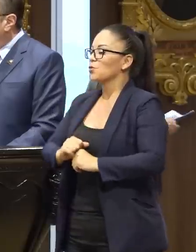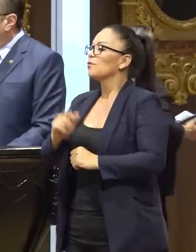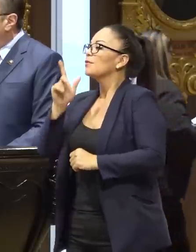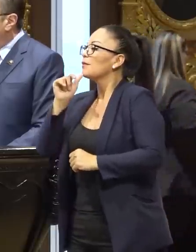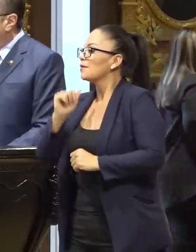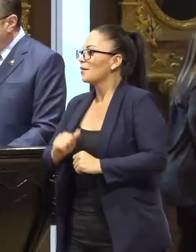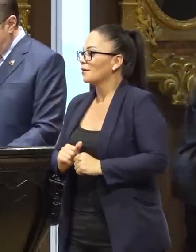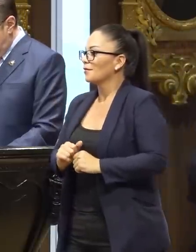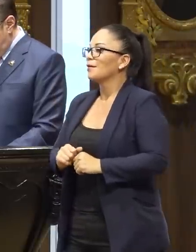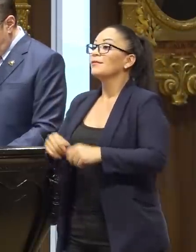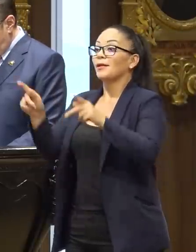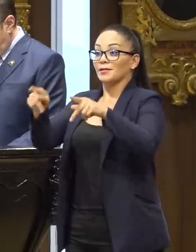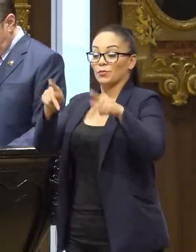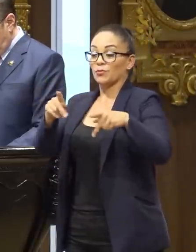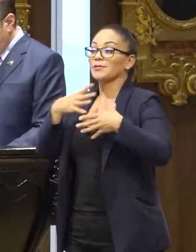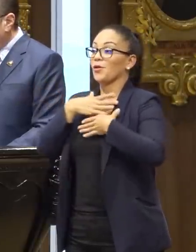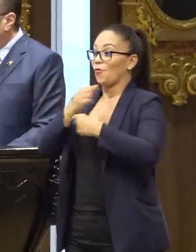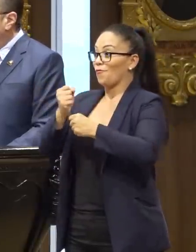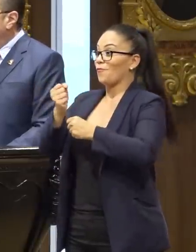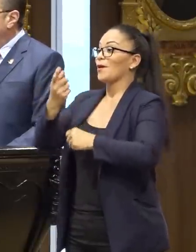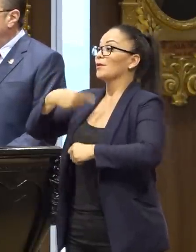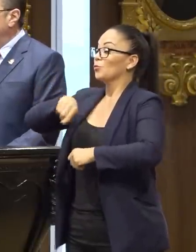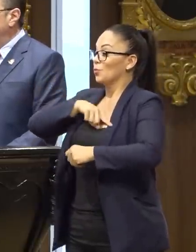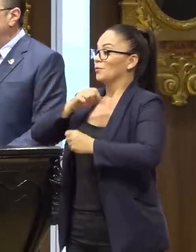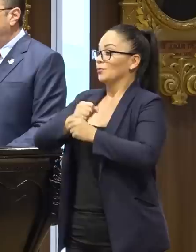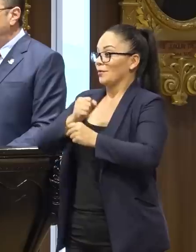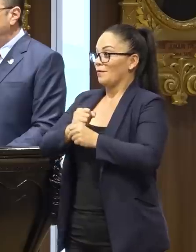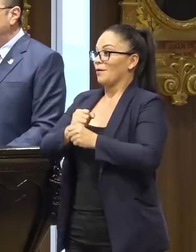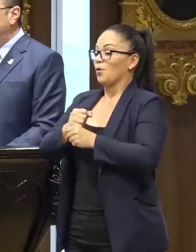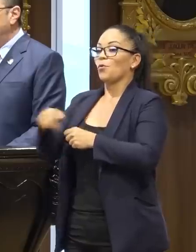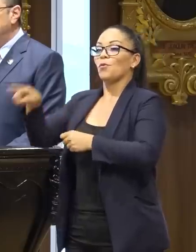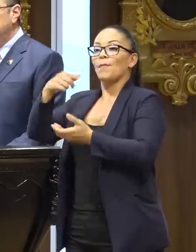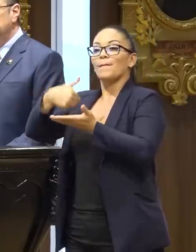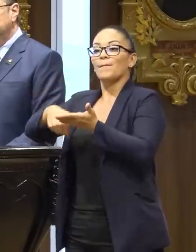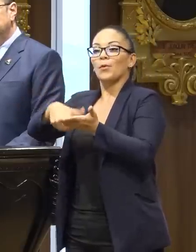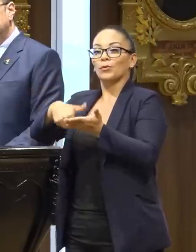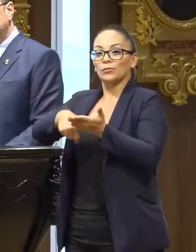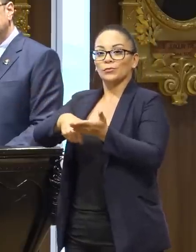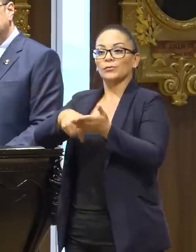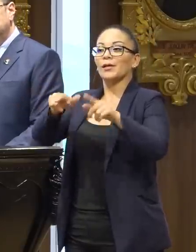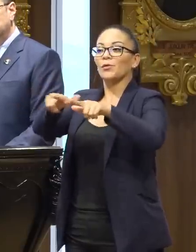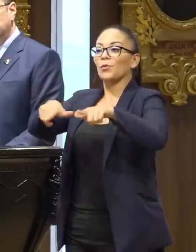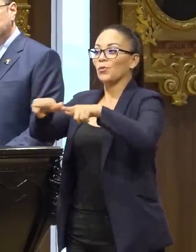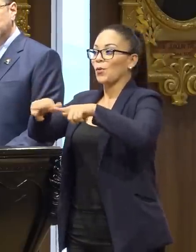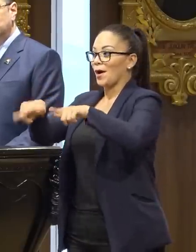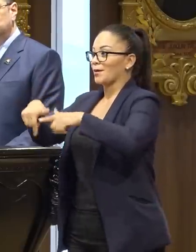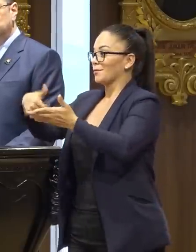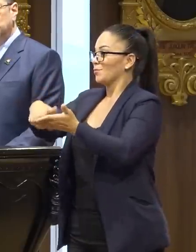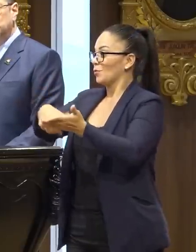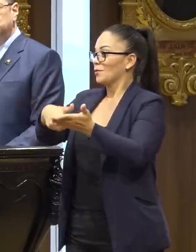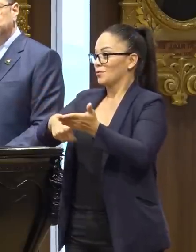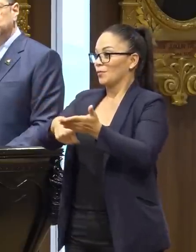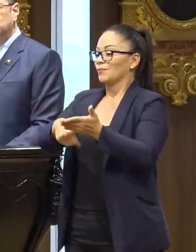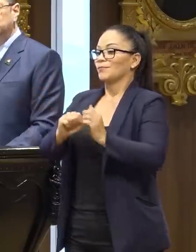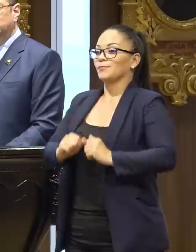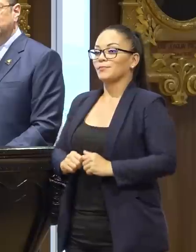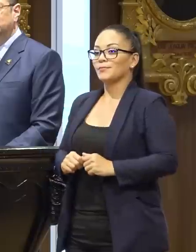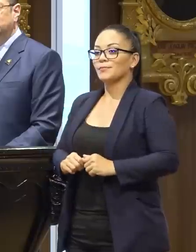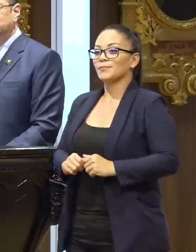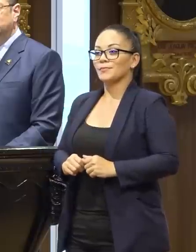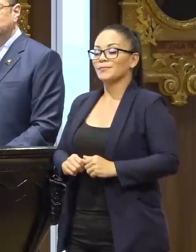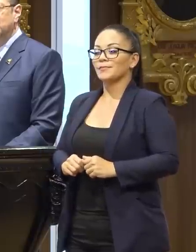quienes confían en nosotros con sus votos en las urnas, en el caso de las